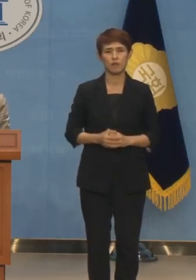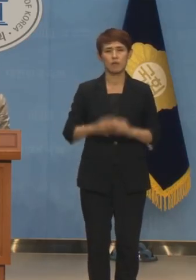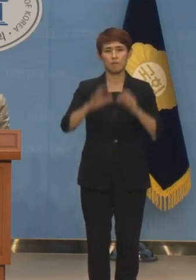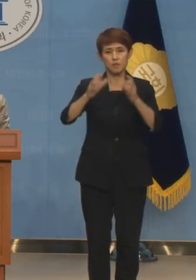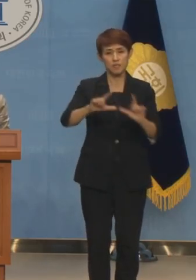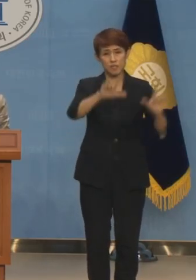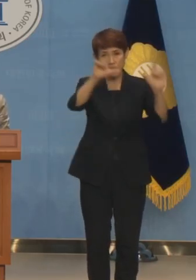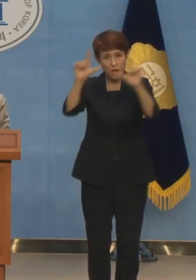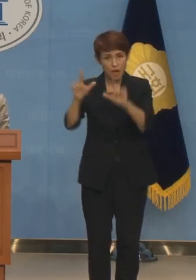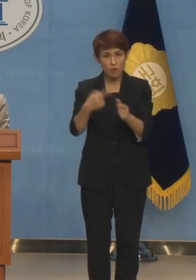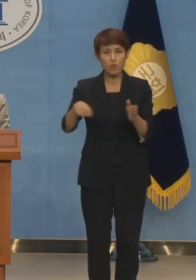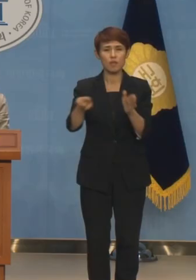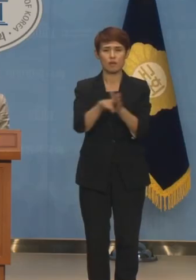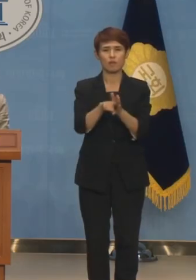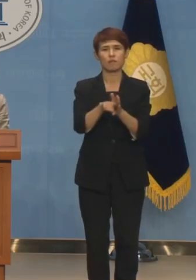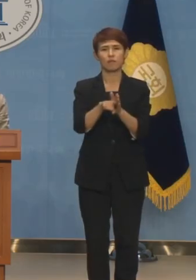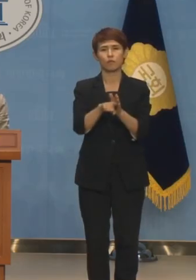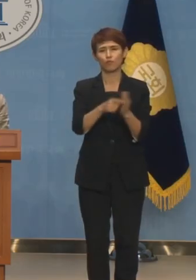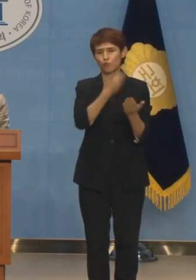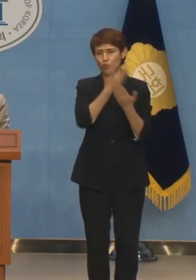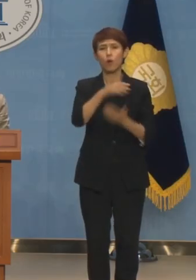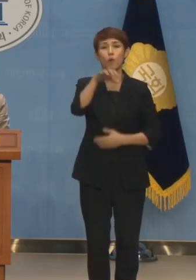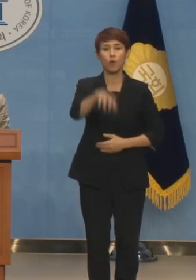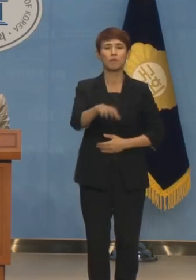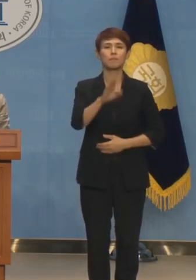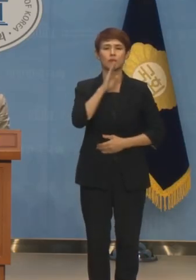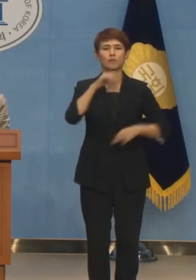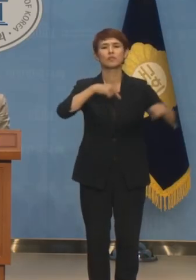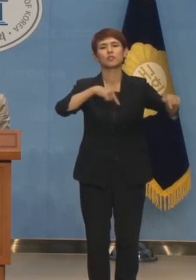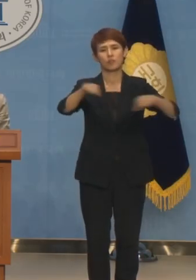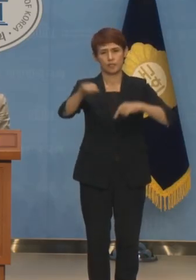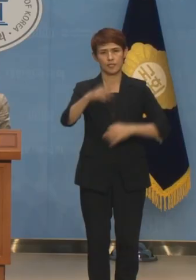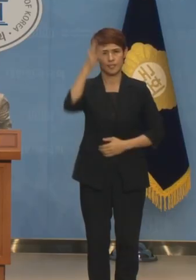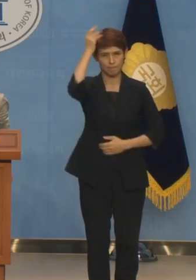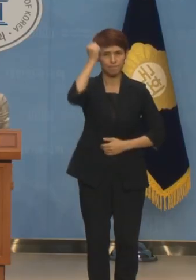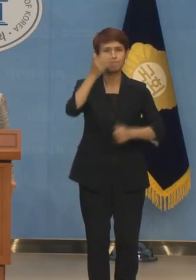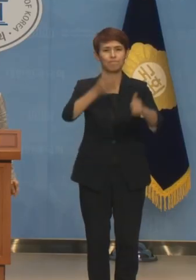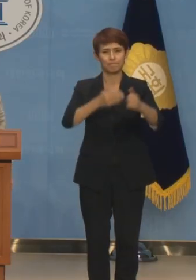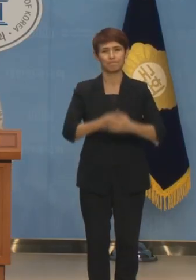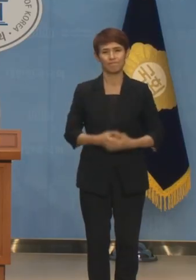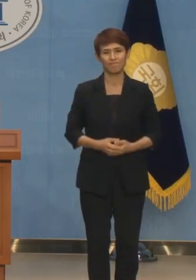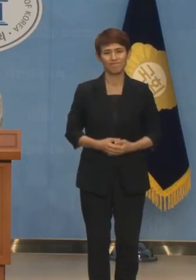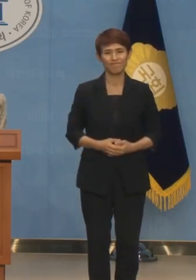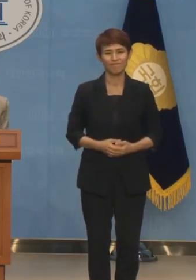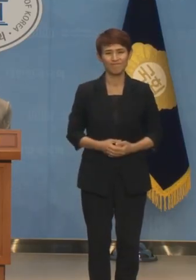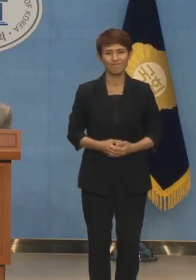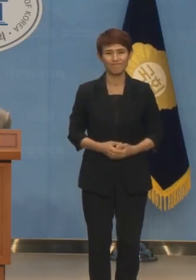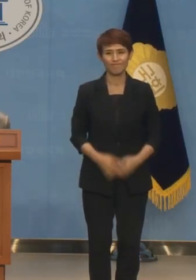마당임을 명심하시기 바랍니다. 이상입니다.